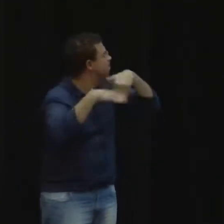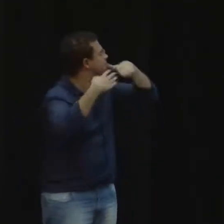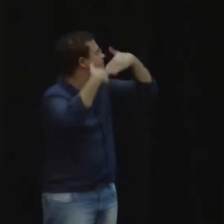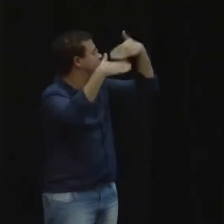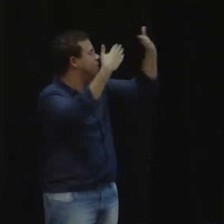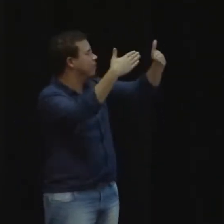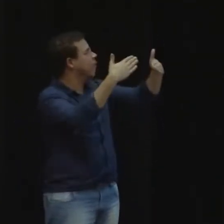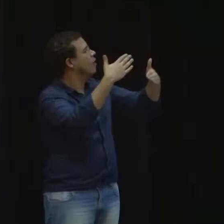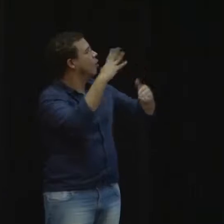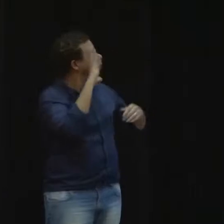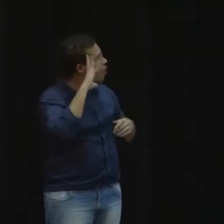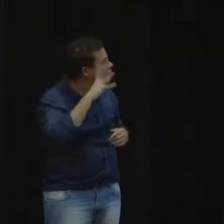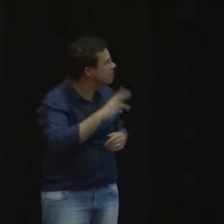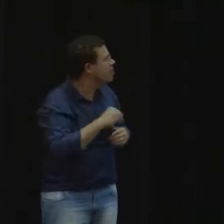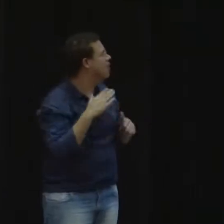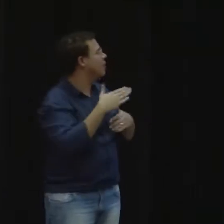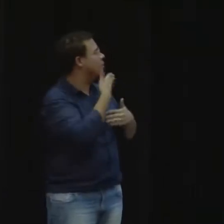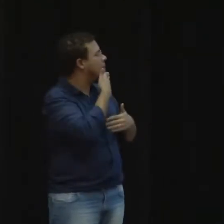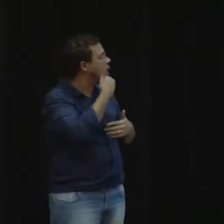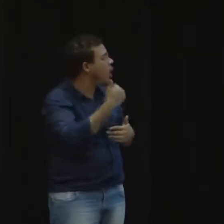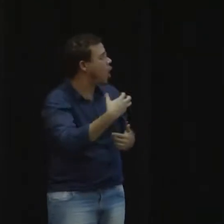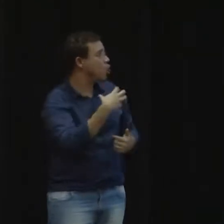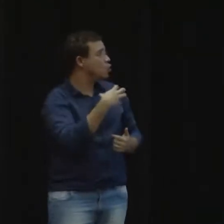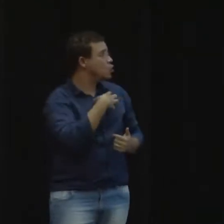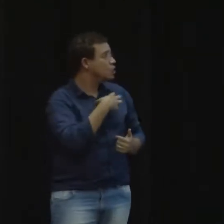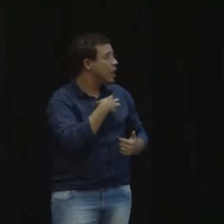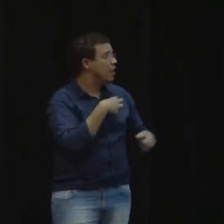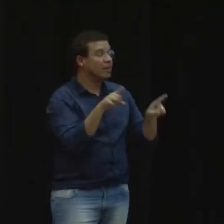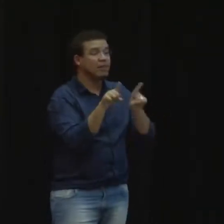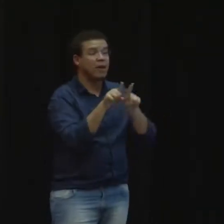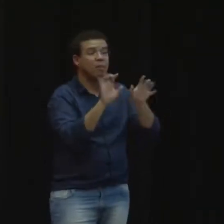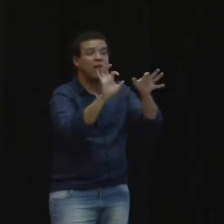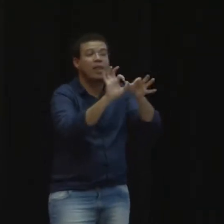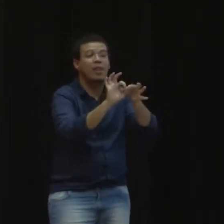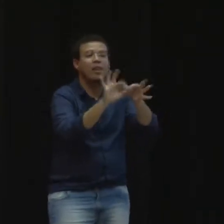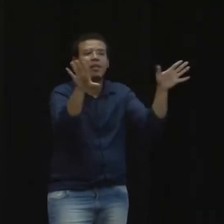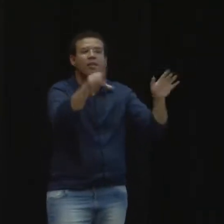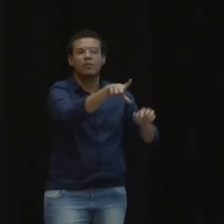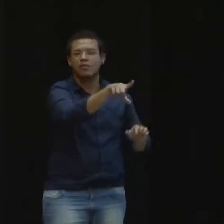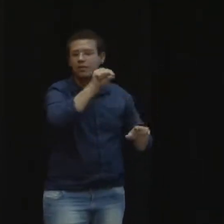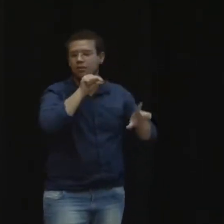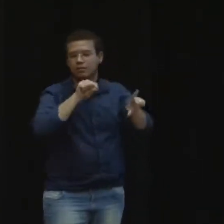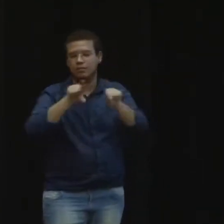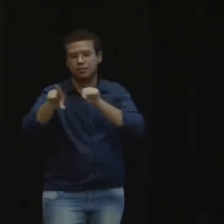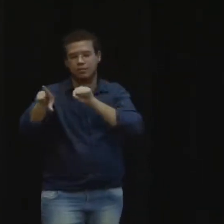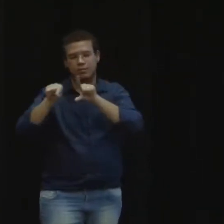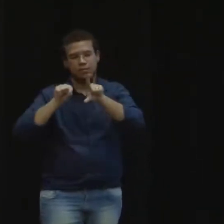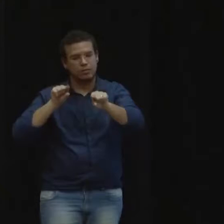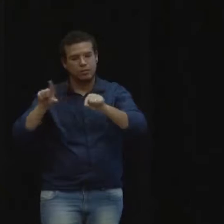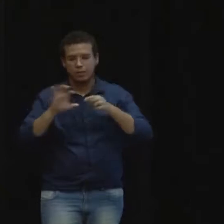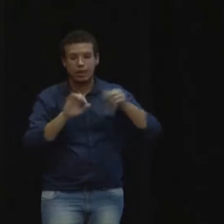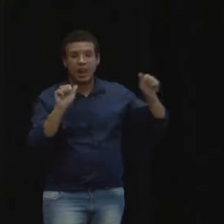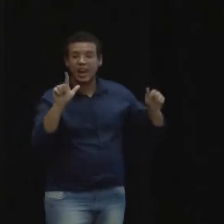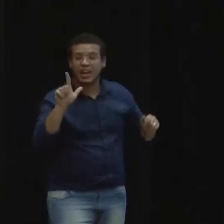As crianças isso leva a criança a se desenvolver melhor e também ter liberdade